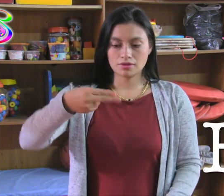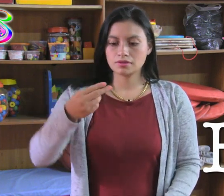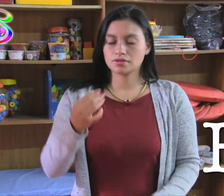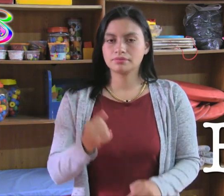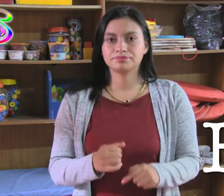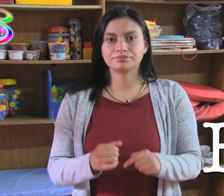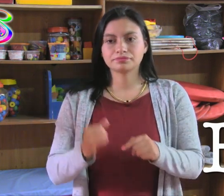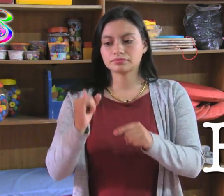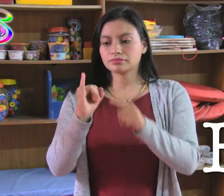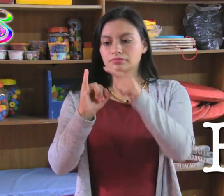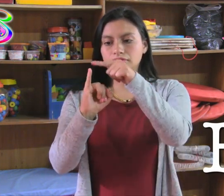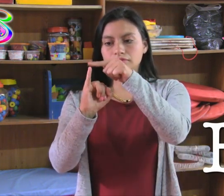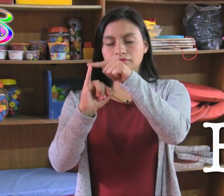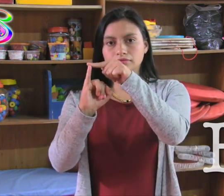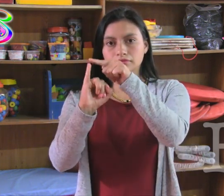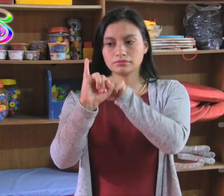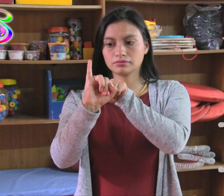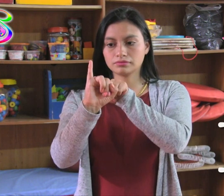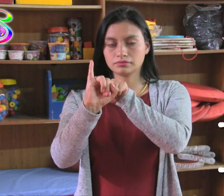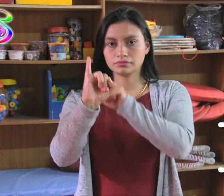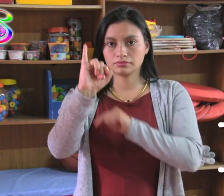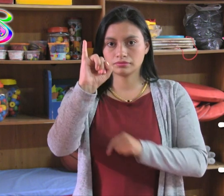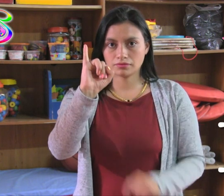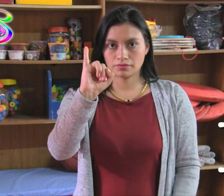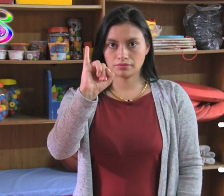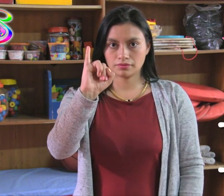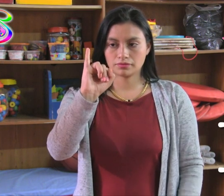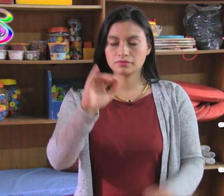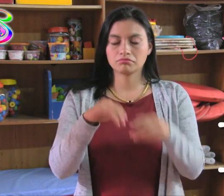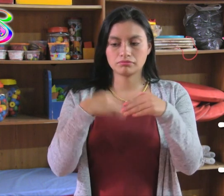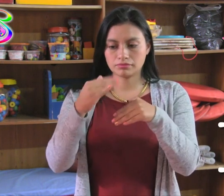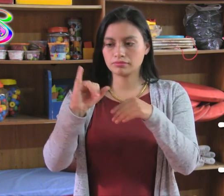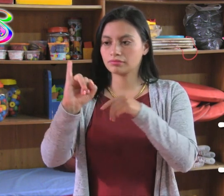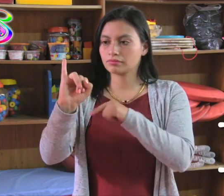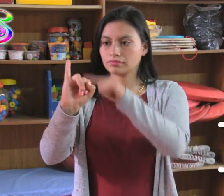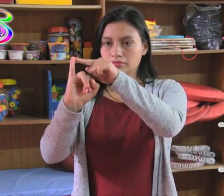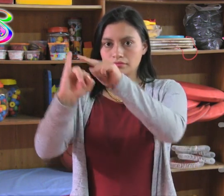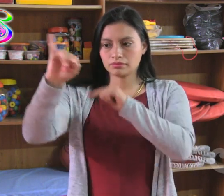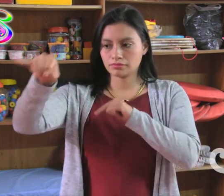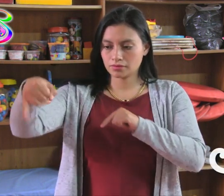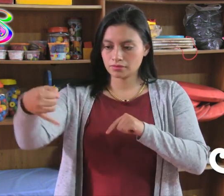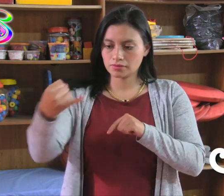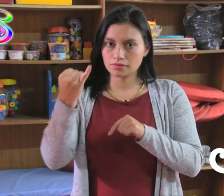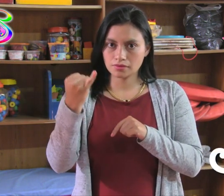movemos desde arriba hacia abajo. La letra I, solamente levantamos el dedo pulgar. La siguiente, letra